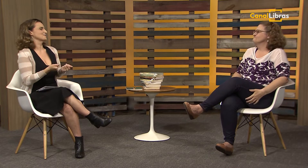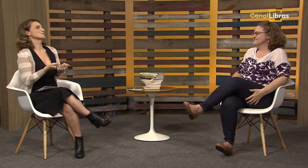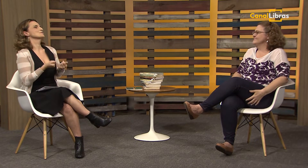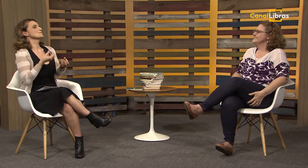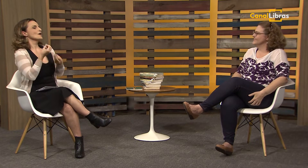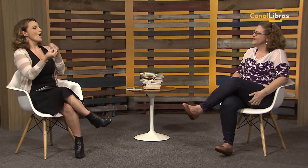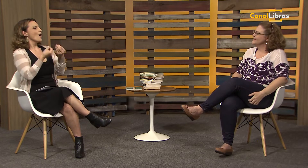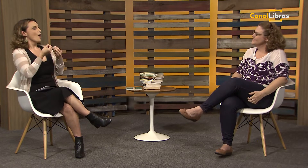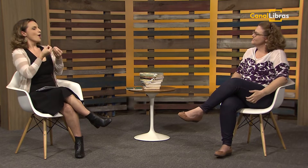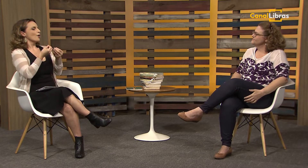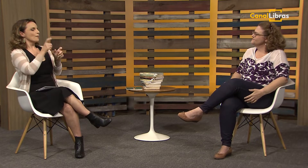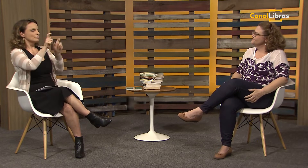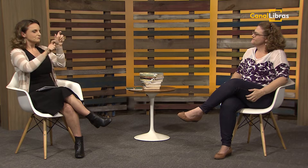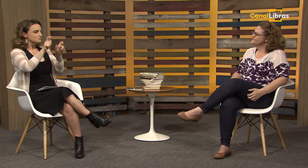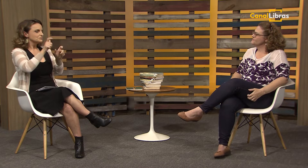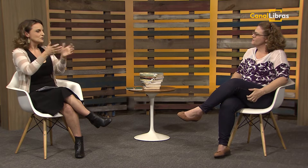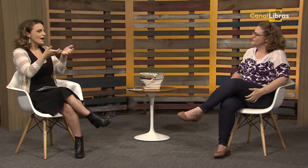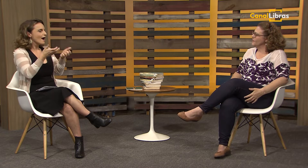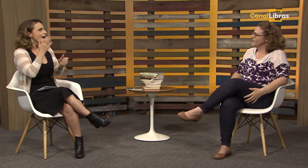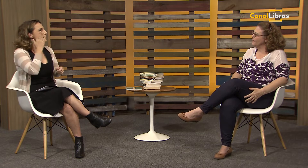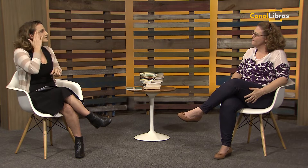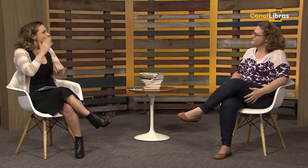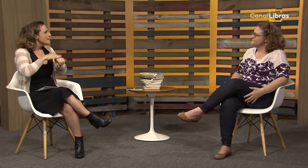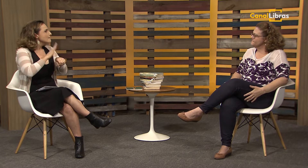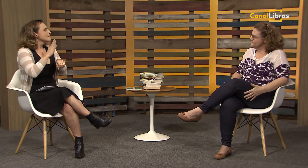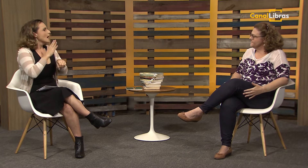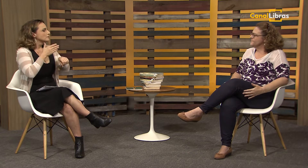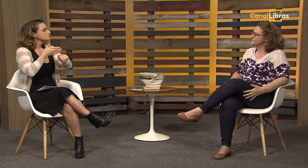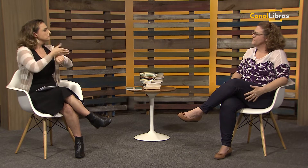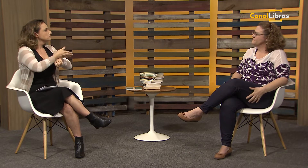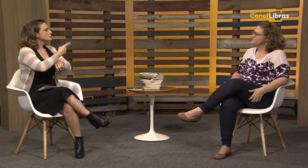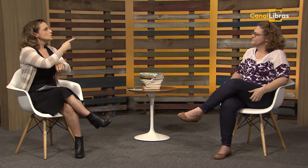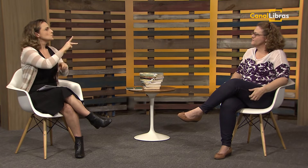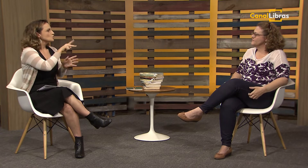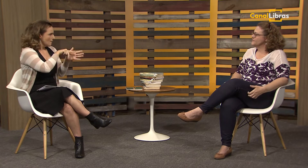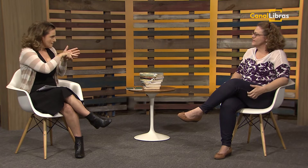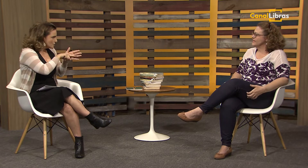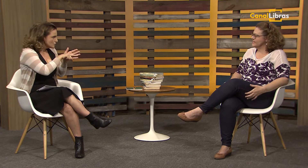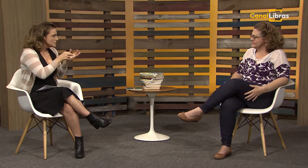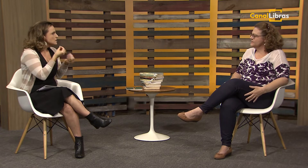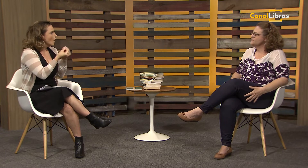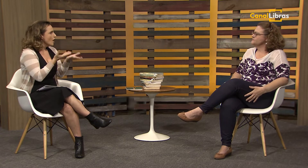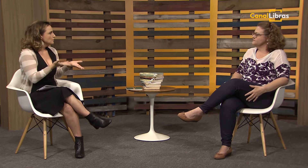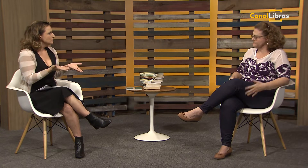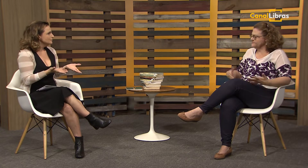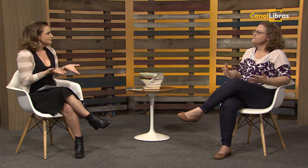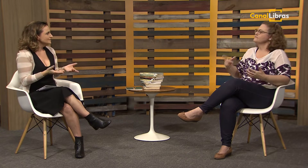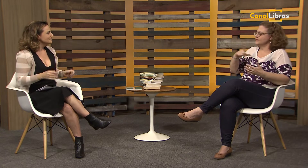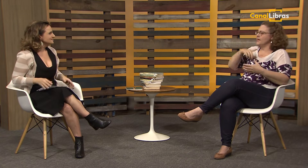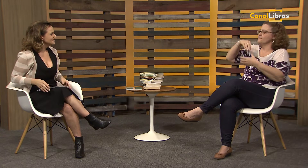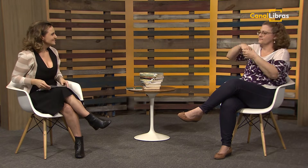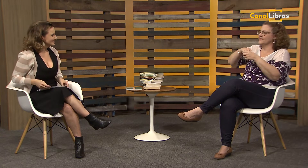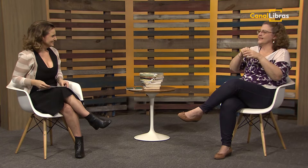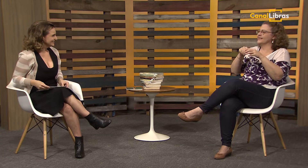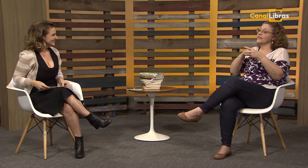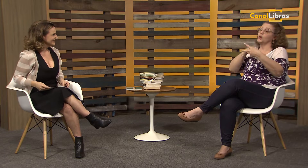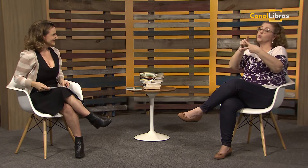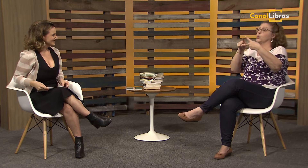Maravilhoso. E as pessoas que quiserem acessar a sua pesquisa, como elas devem fazer? Elas podem escolher entre